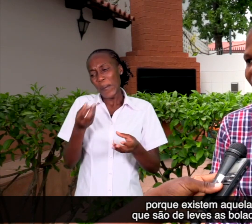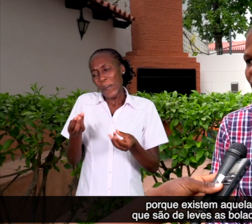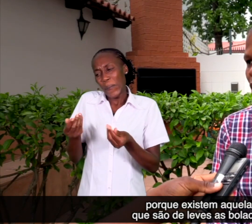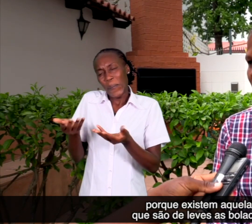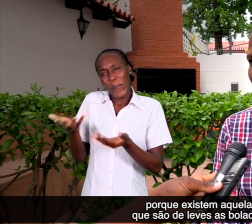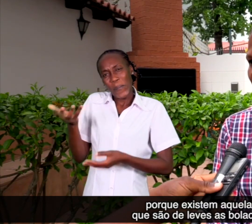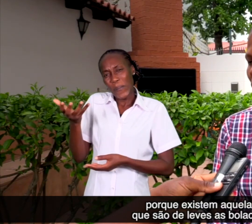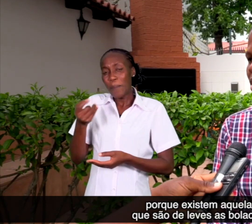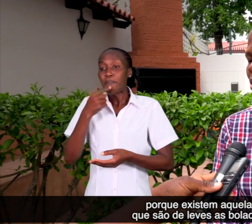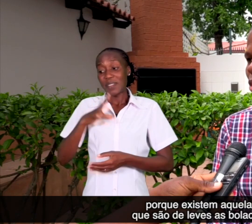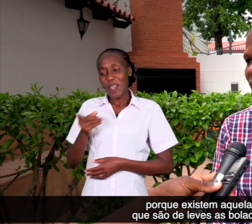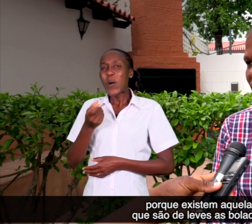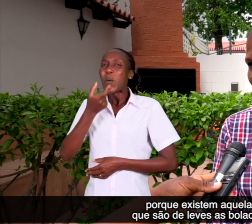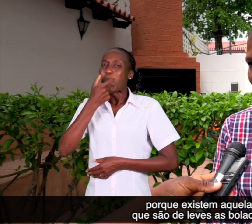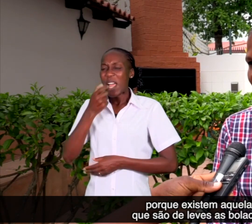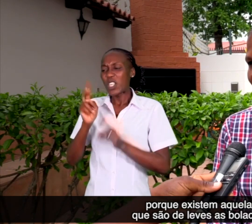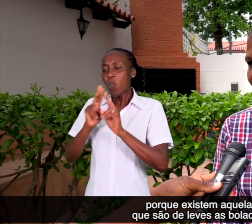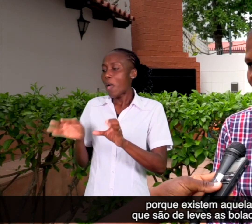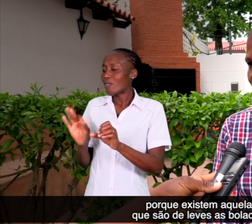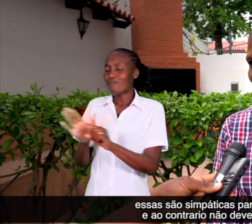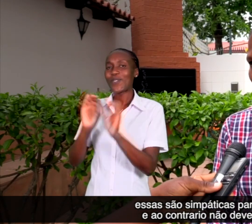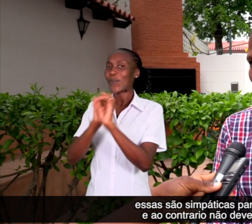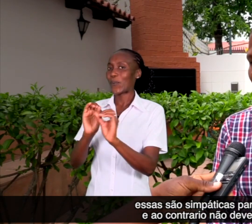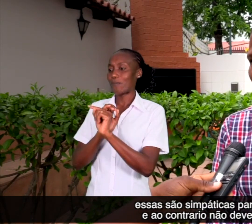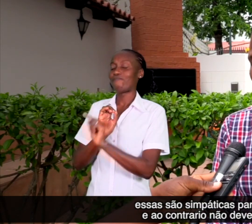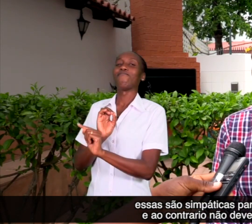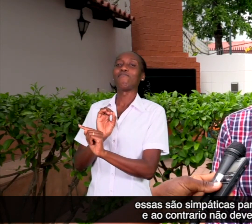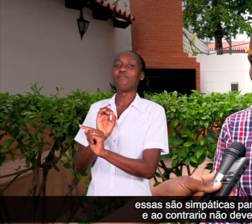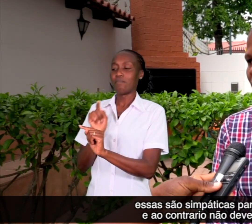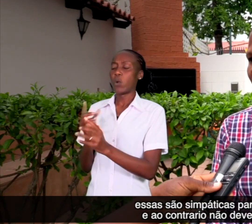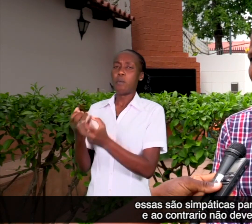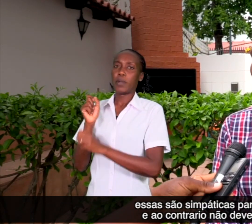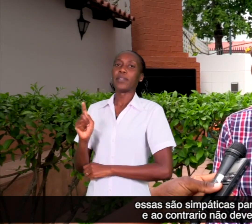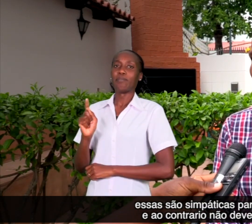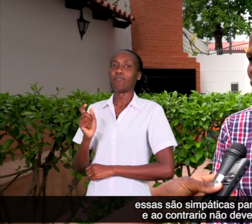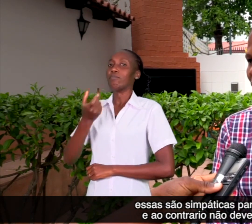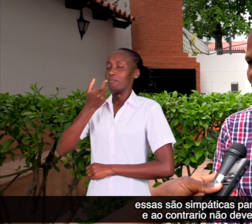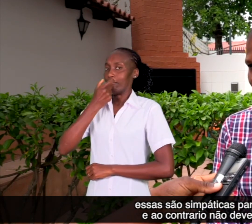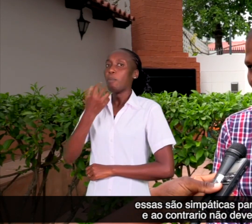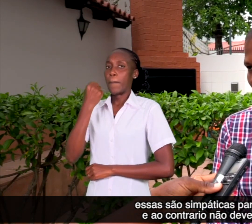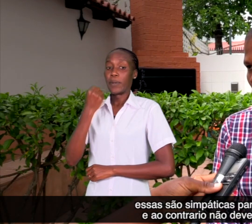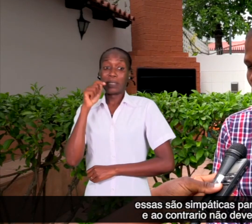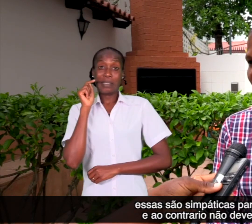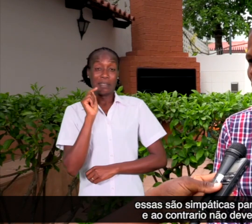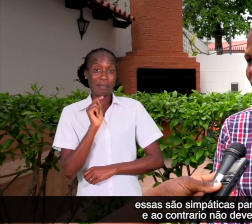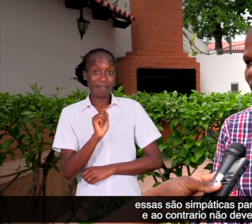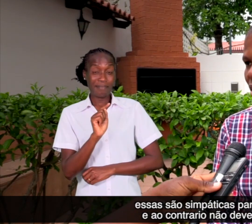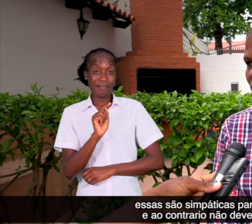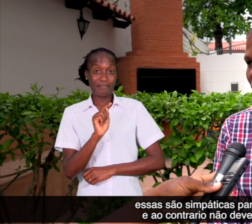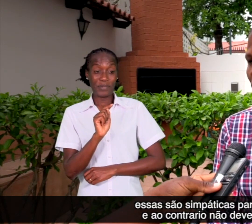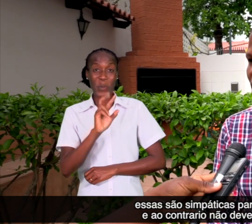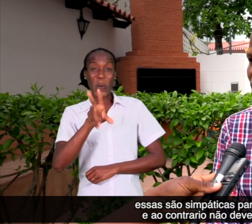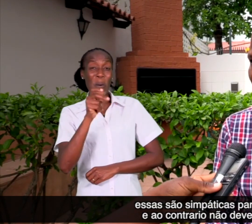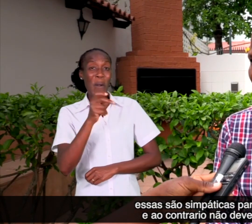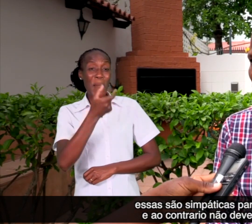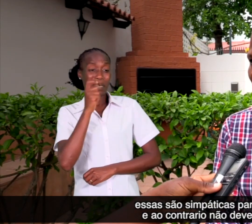são de leve, posso assim dizer, como por exemplo as bolachas integrais, ok? Estas é simpático com que ele possa fazer o consumo, mas as bolachas